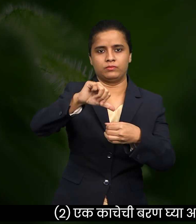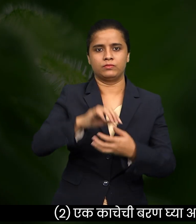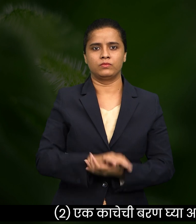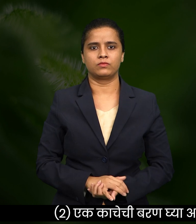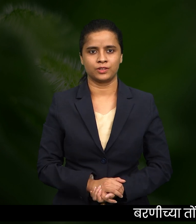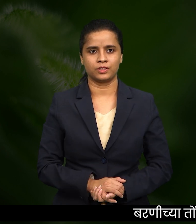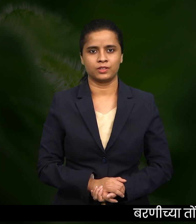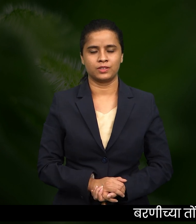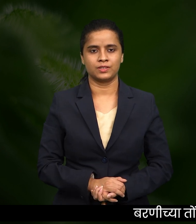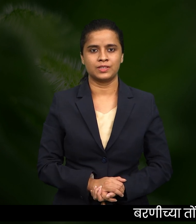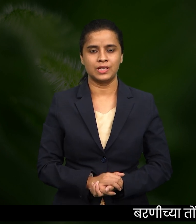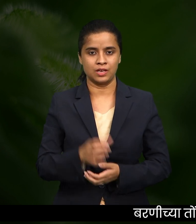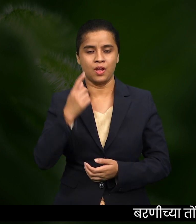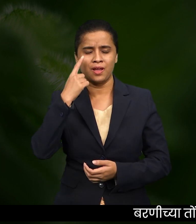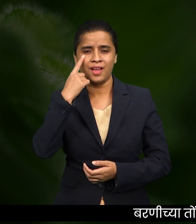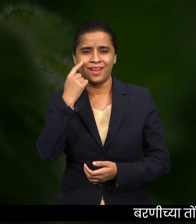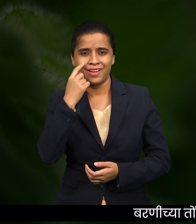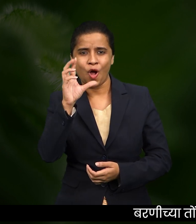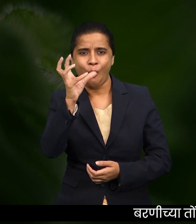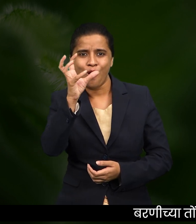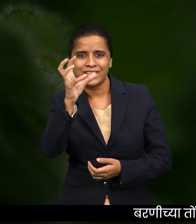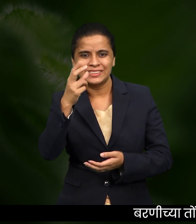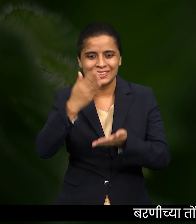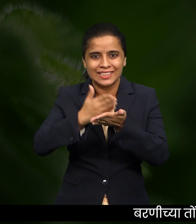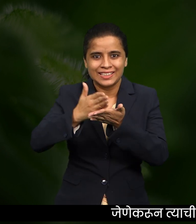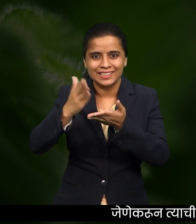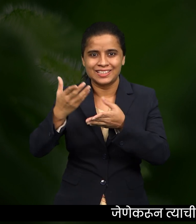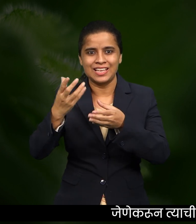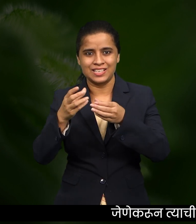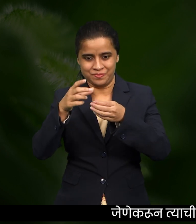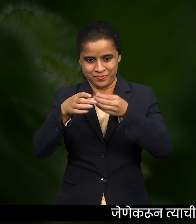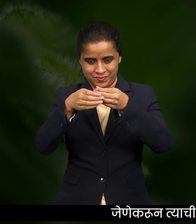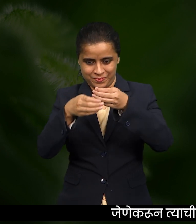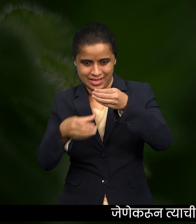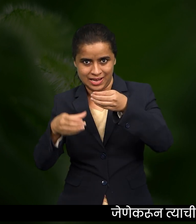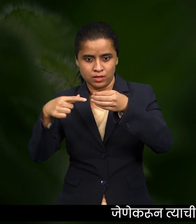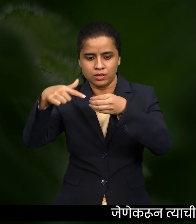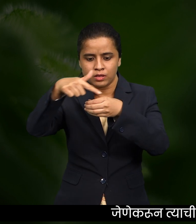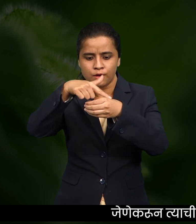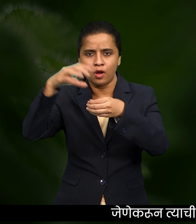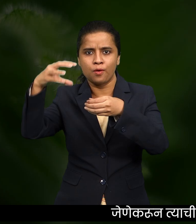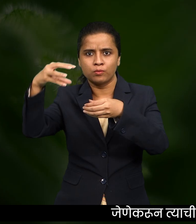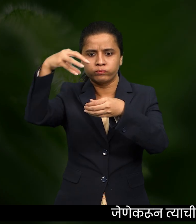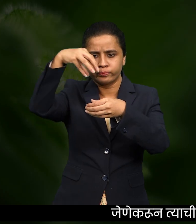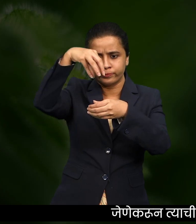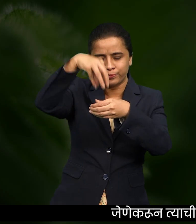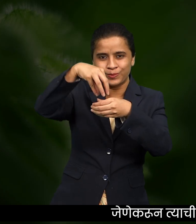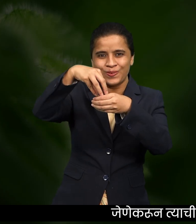भरा. बरणीच्या तोंडावर एक कांदा ठेवा, जेणेकरून त्याची मुळे पाण्याकडून